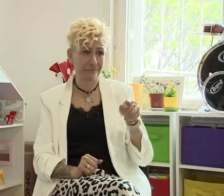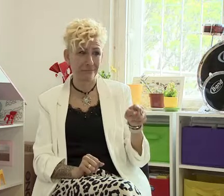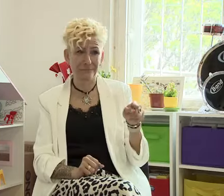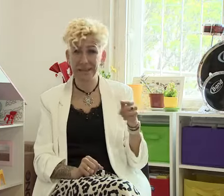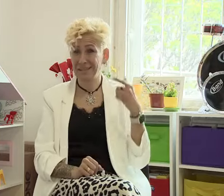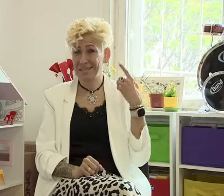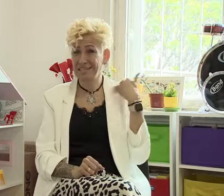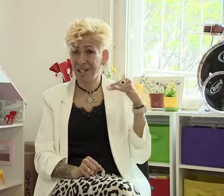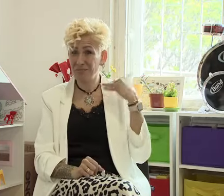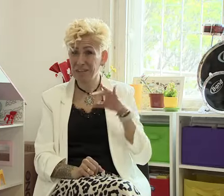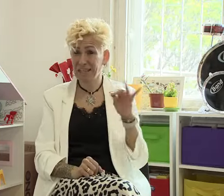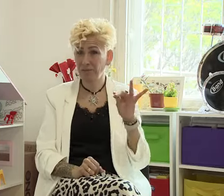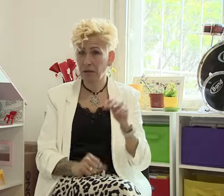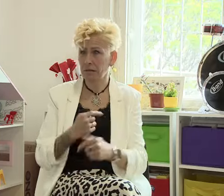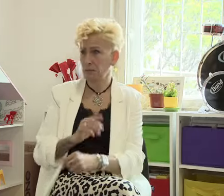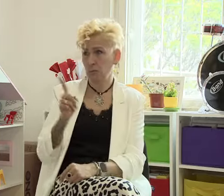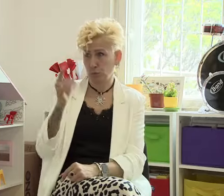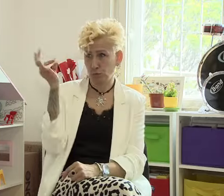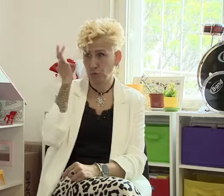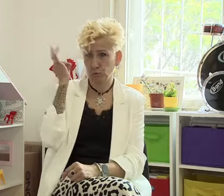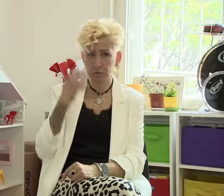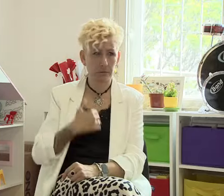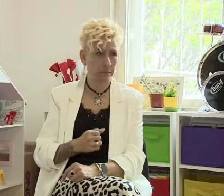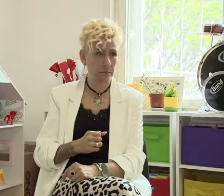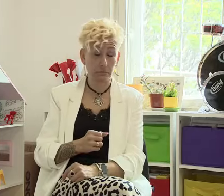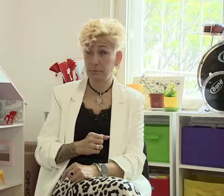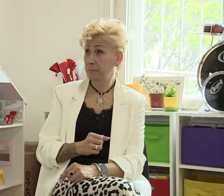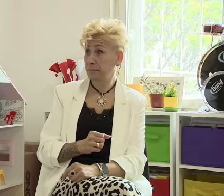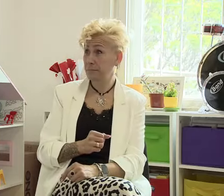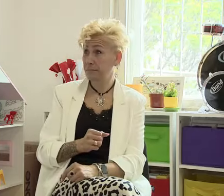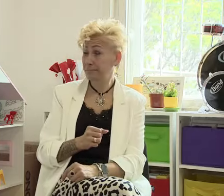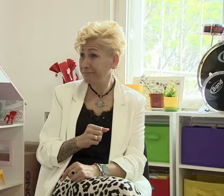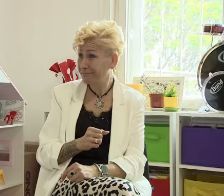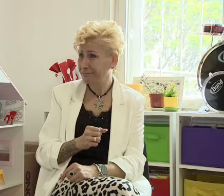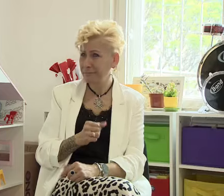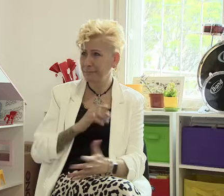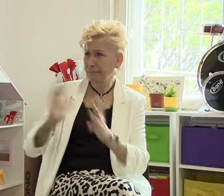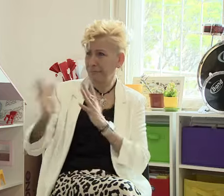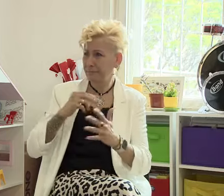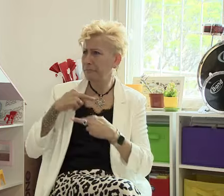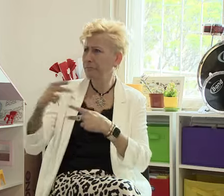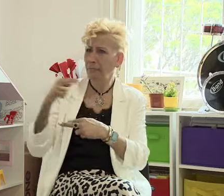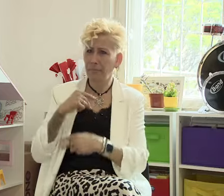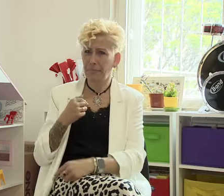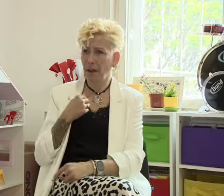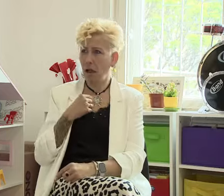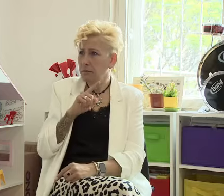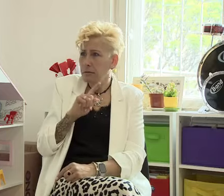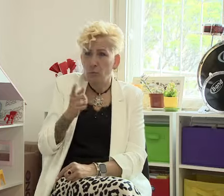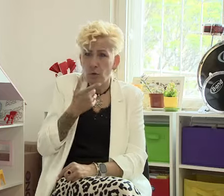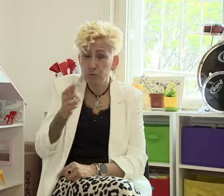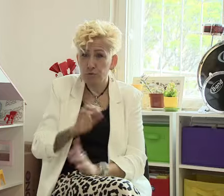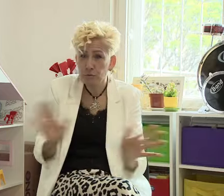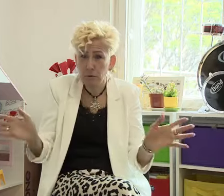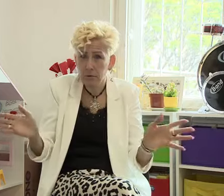останалите. Аз не успях да разбера, че те са представители на чуващите. Тогава Славина и Ива ми казаха, да, те са